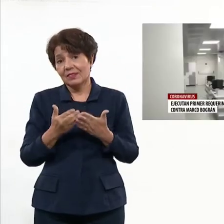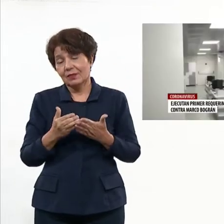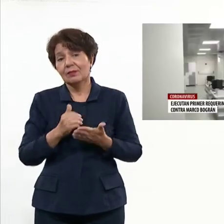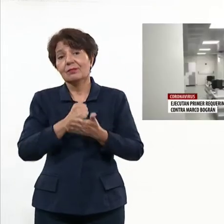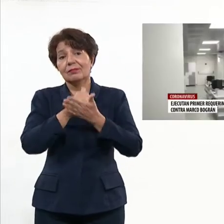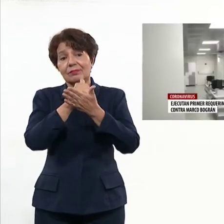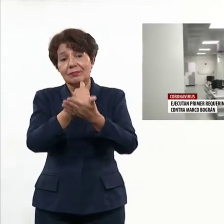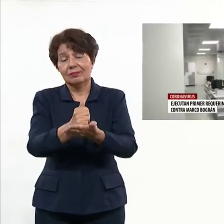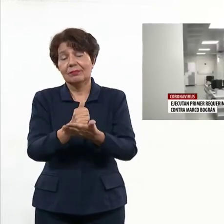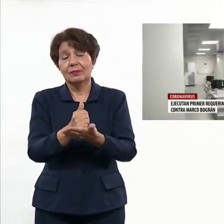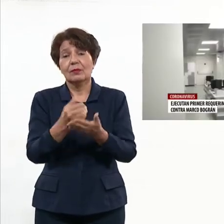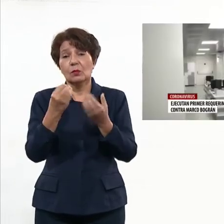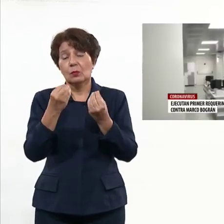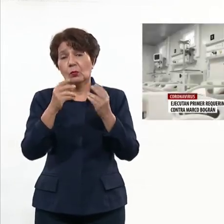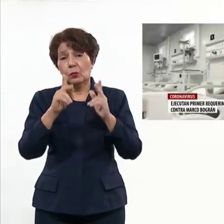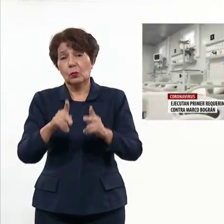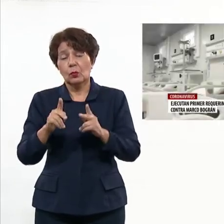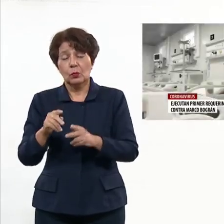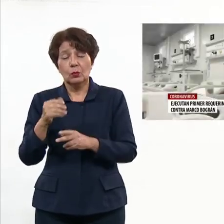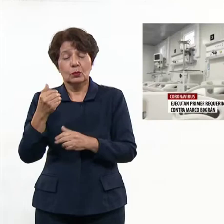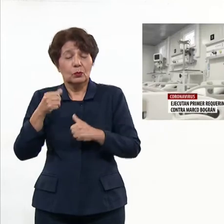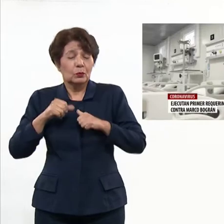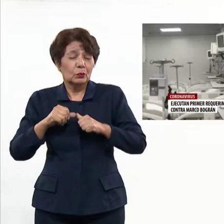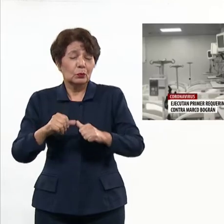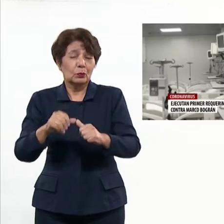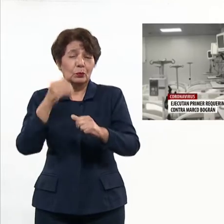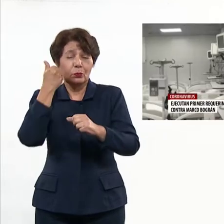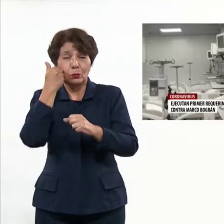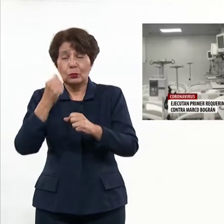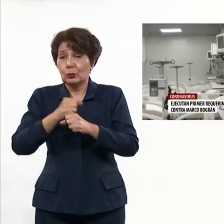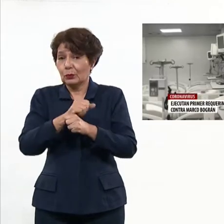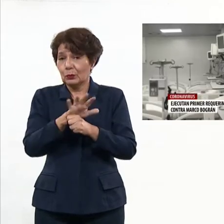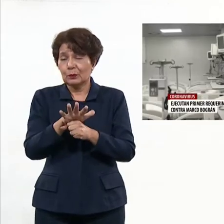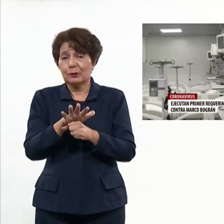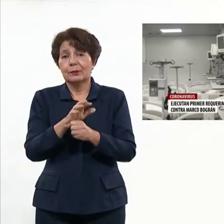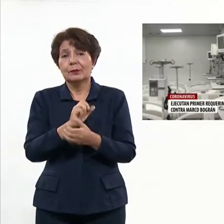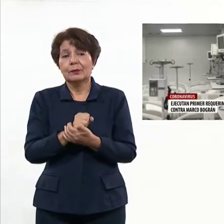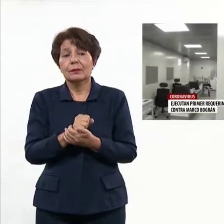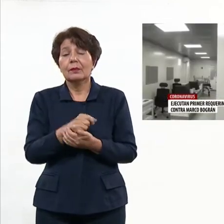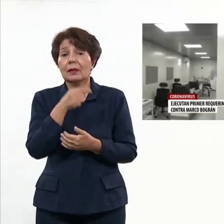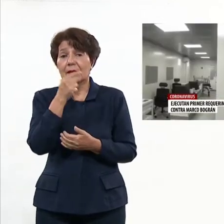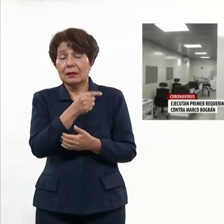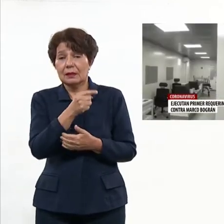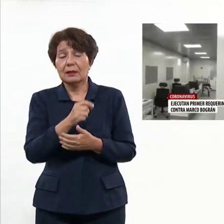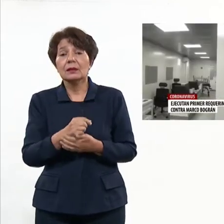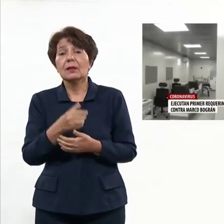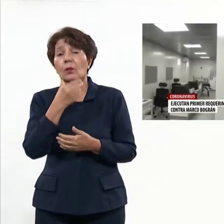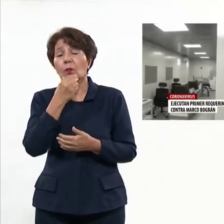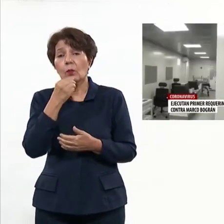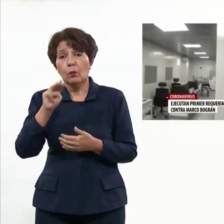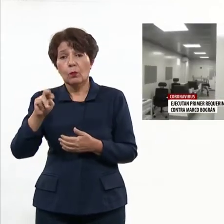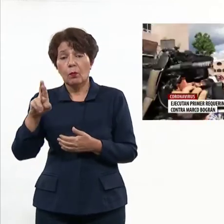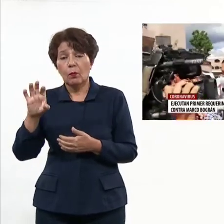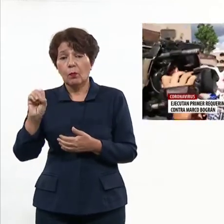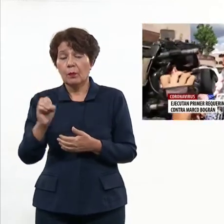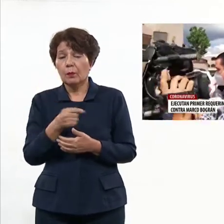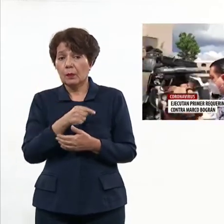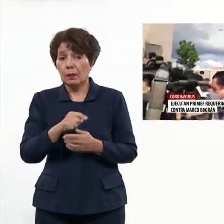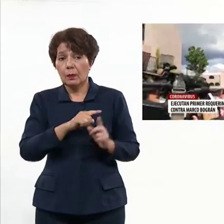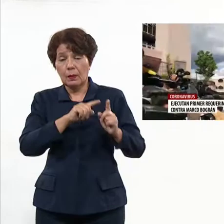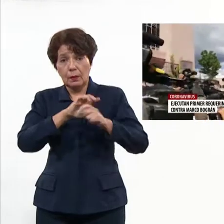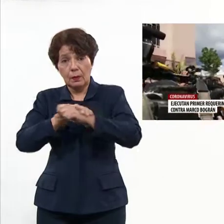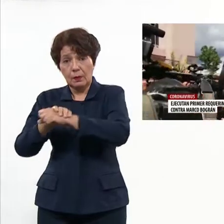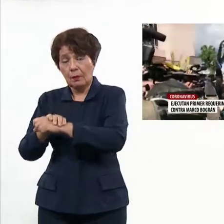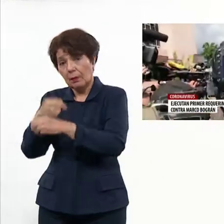al padecimiento de cientos de hondureños que continúan enfrentando la lucha ante el nuevo coronavirus el exfuncionario recién llamado a declarar ante la fiscalía